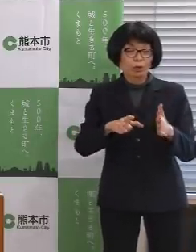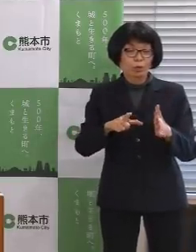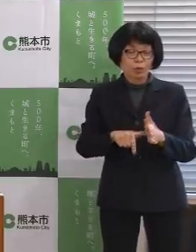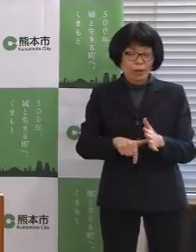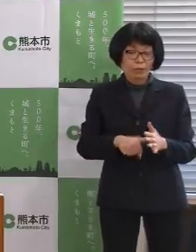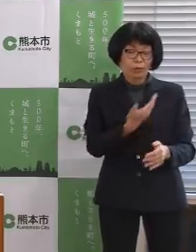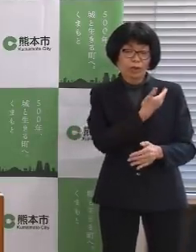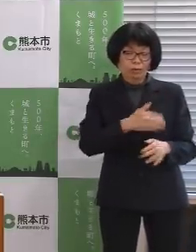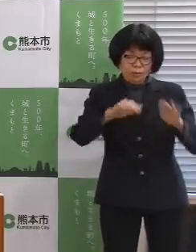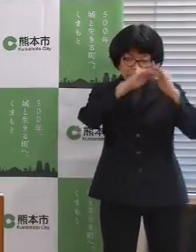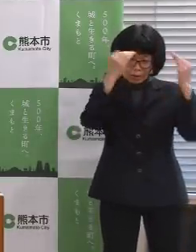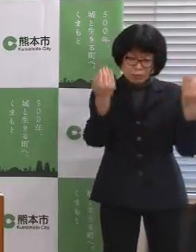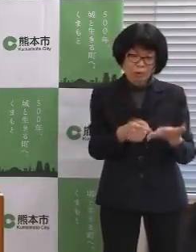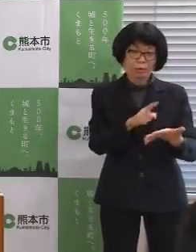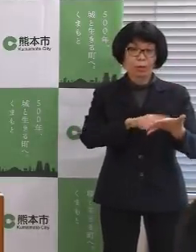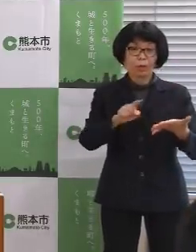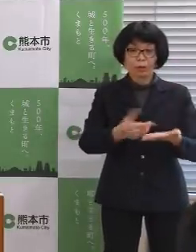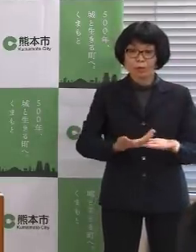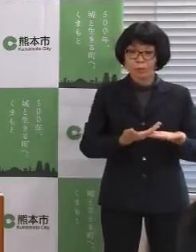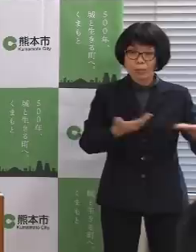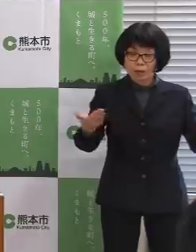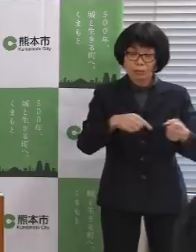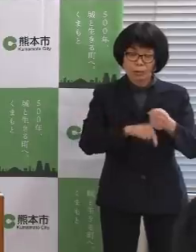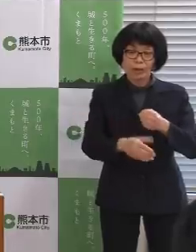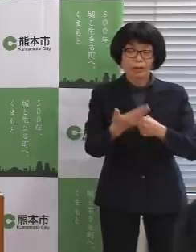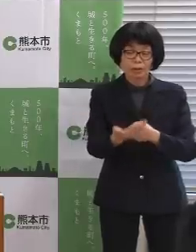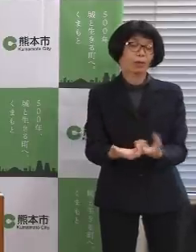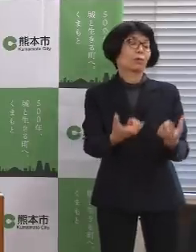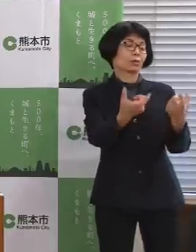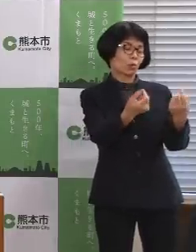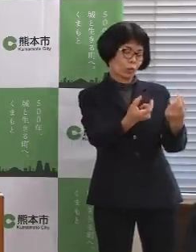るようになっている んですか？はい、そういうことです。